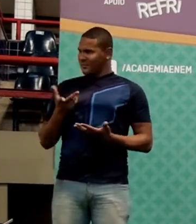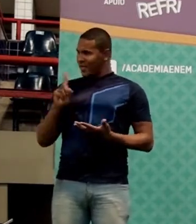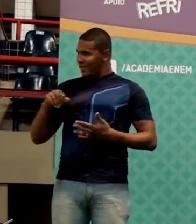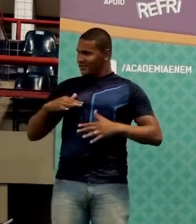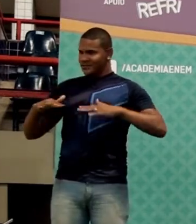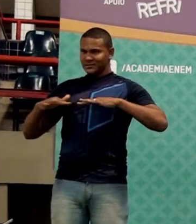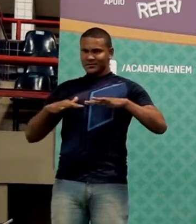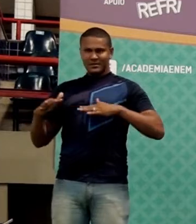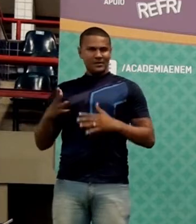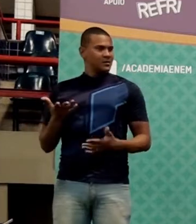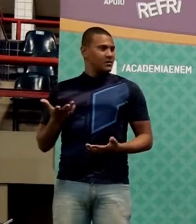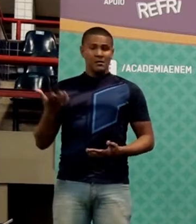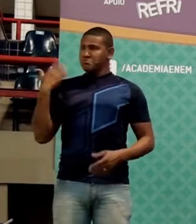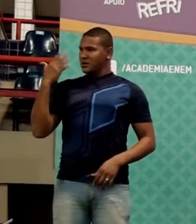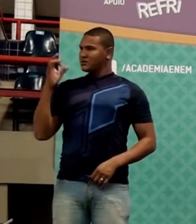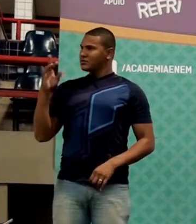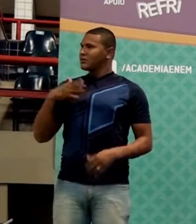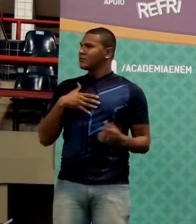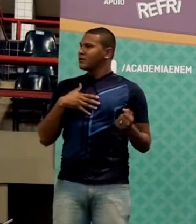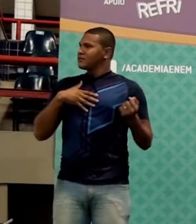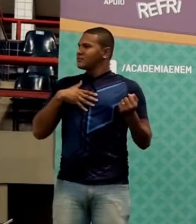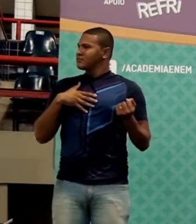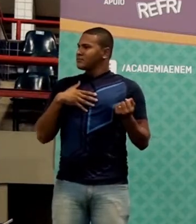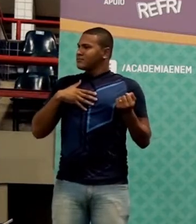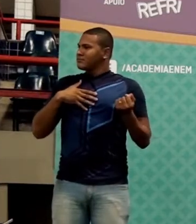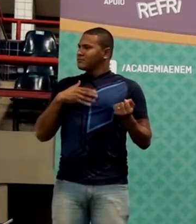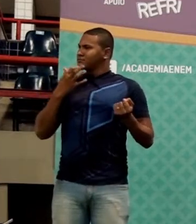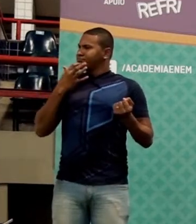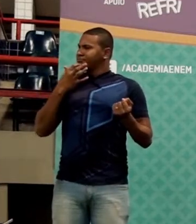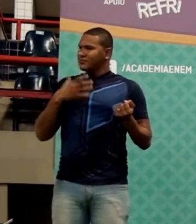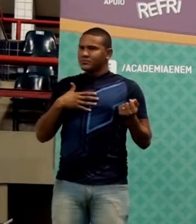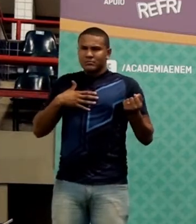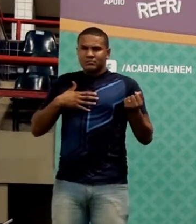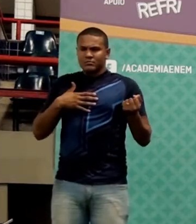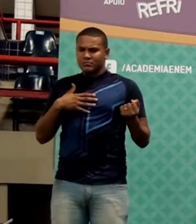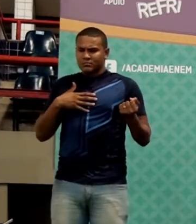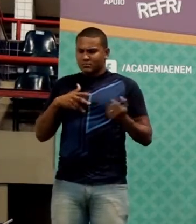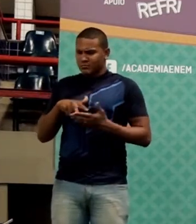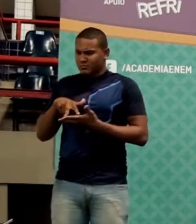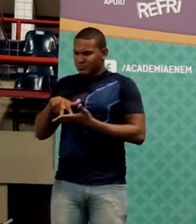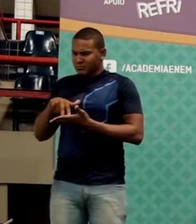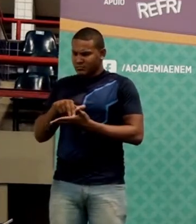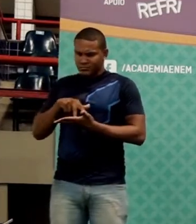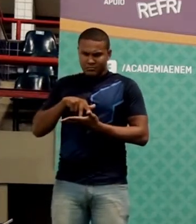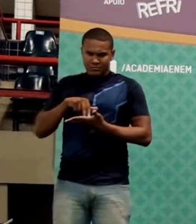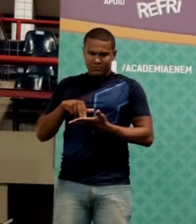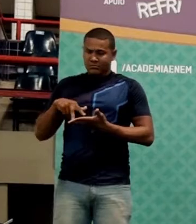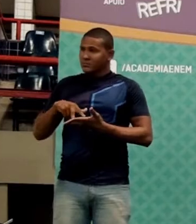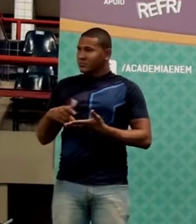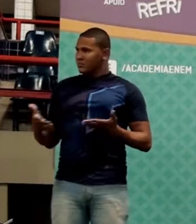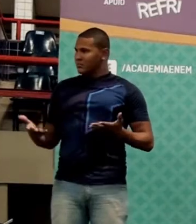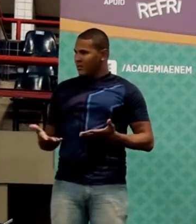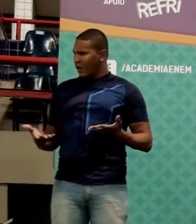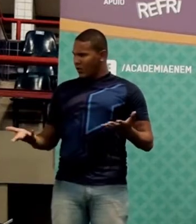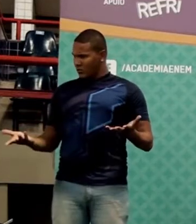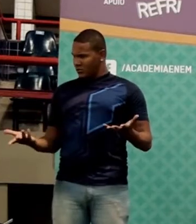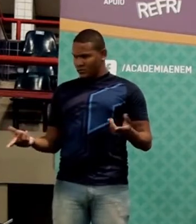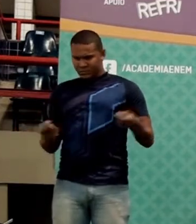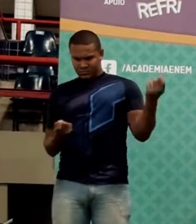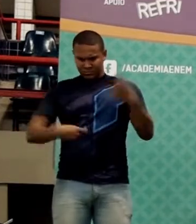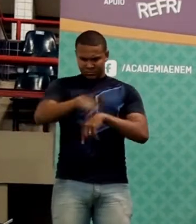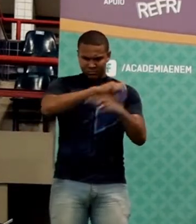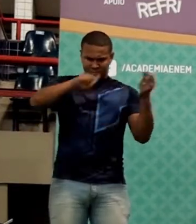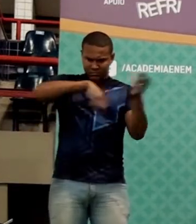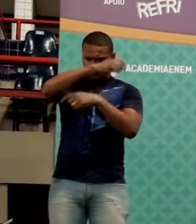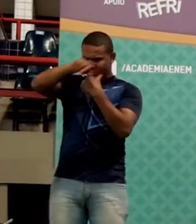A gente dançava forró, era um para cá, outro para cá, outro para cá. Hoje, meu amigo, para você dançar forró, e vai a lambada, e vem por aqui, puxa por